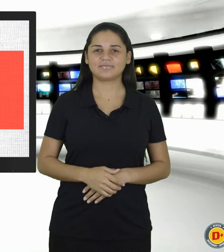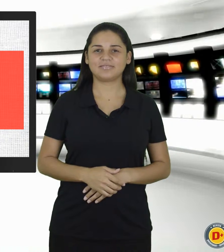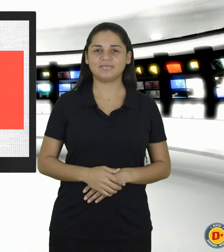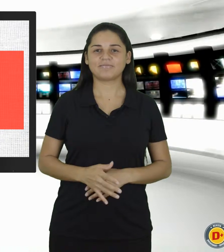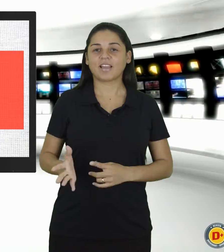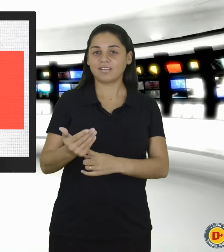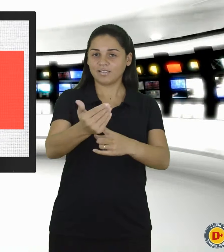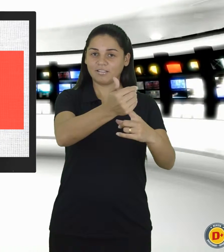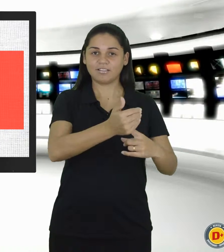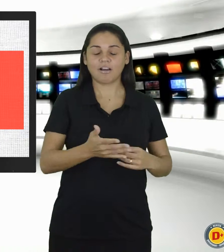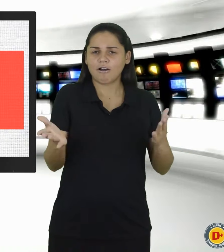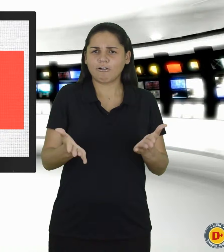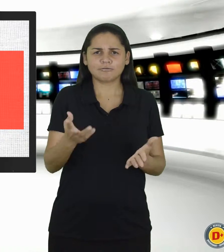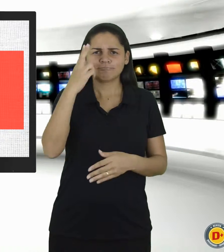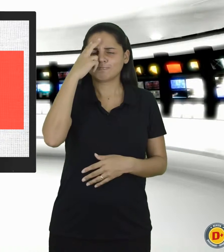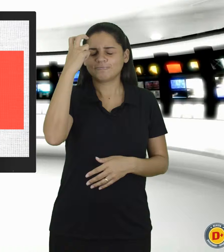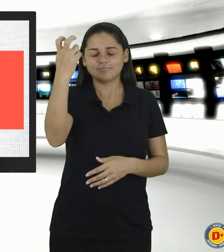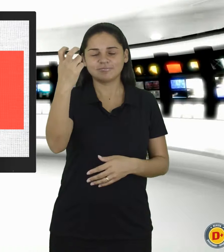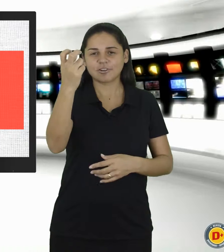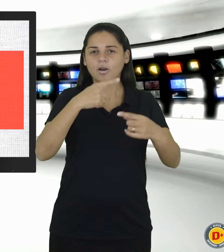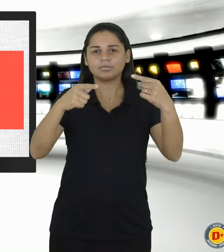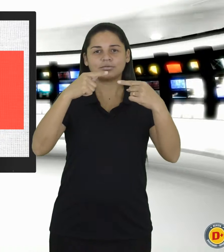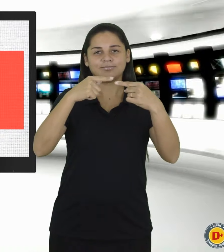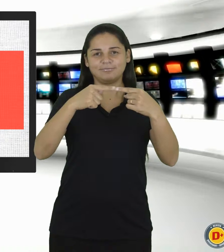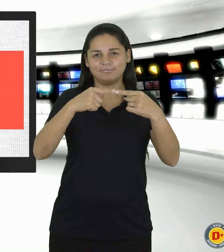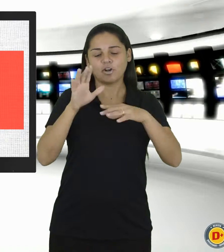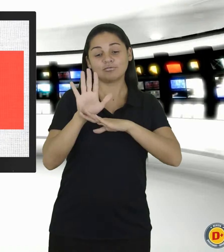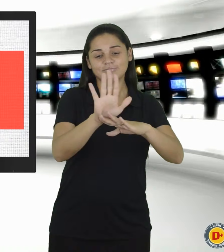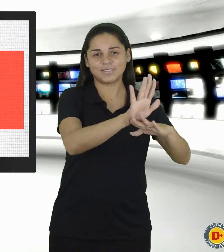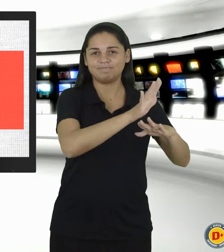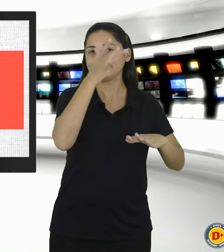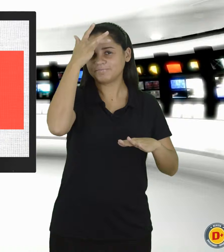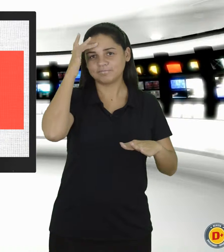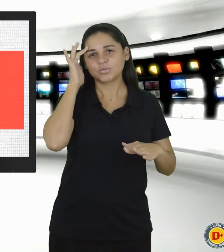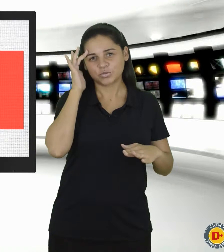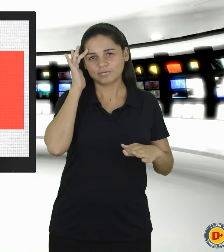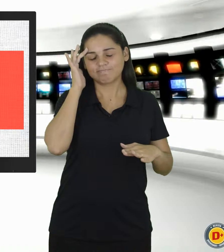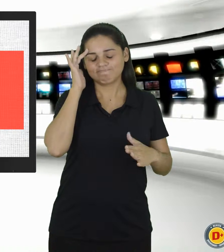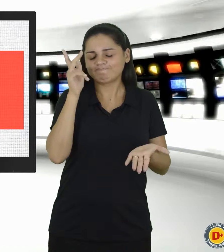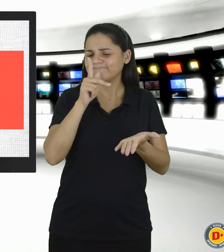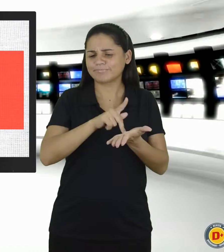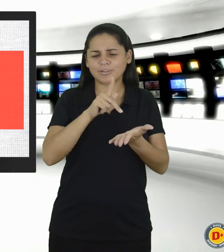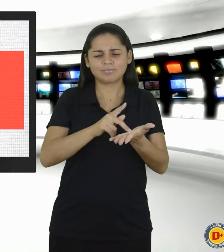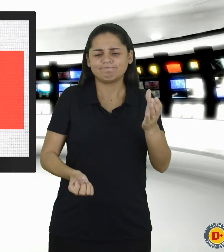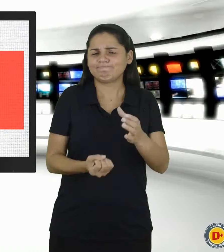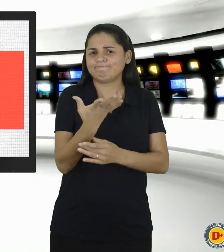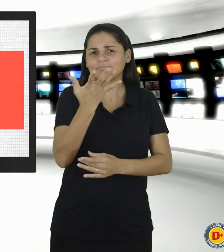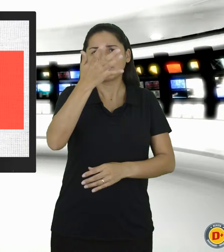A tecnologia, usada de forma inteligente e com o objetivo de servir à população, realmente é uma das maiores conquistas do